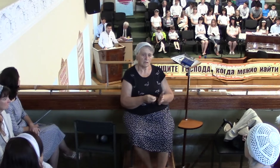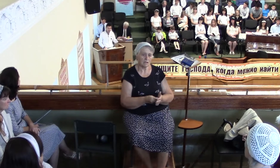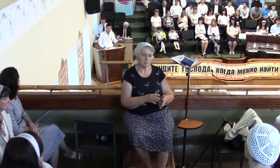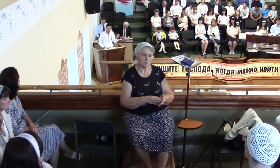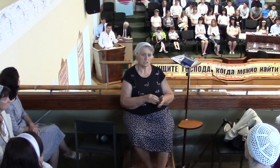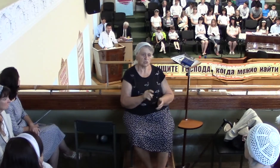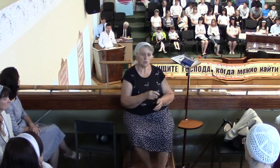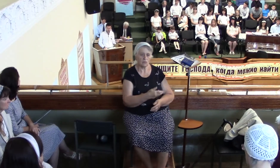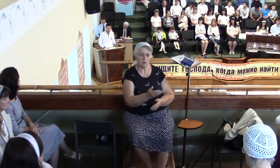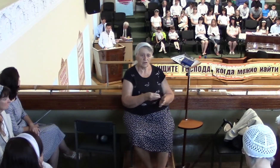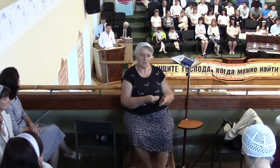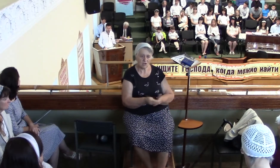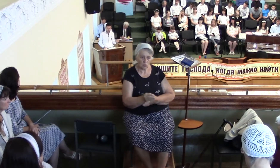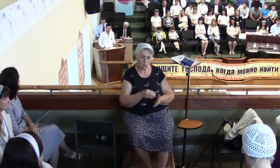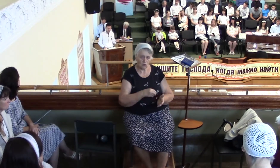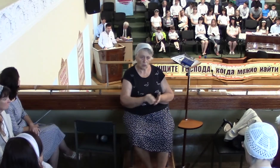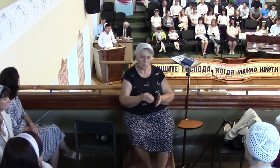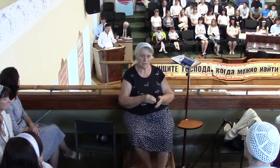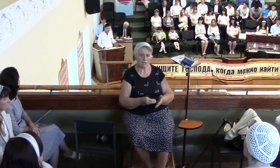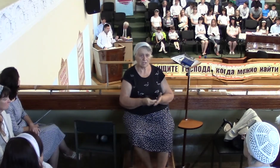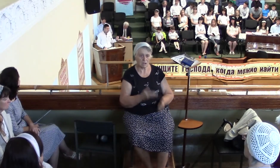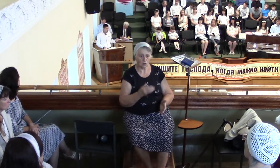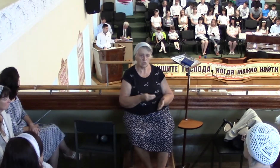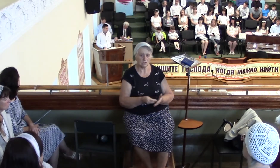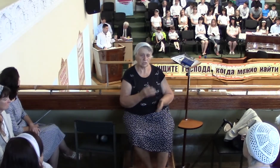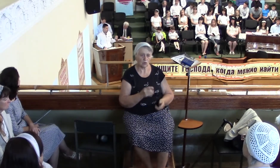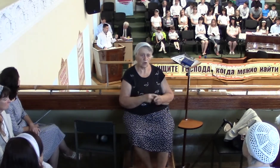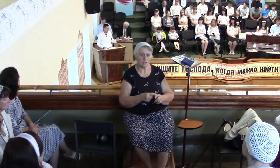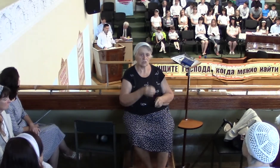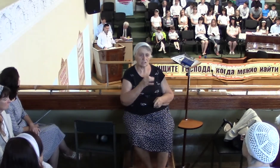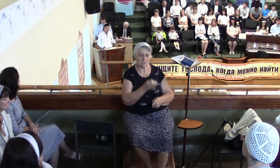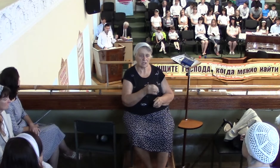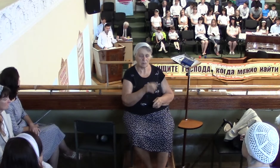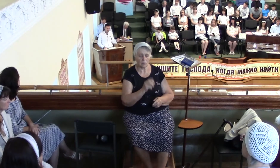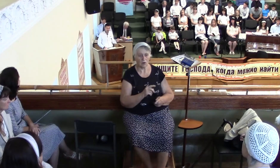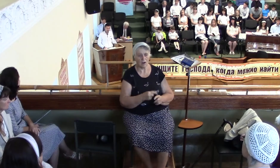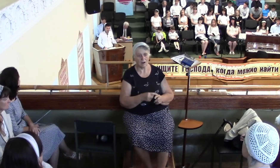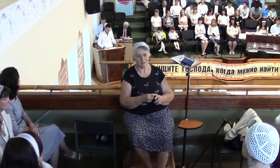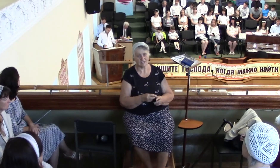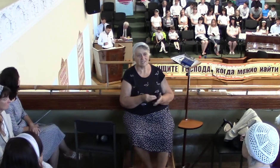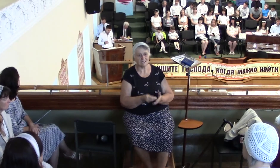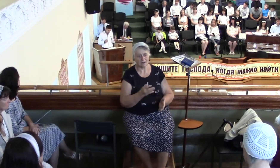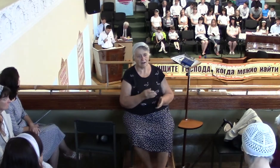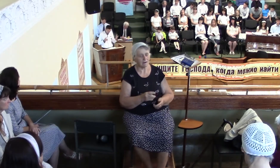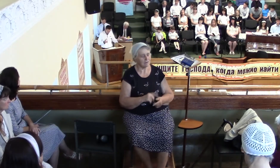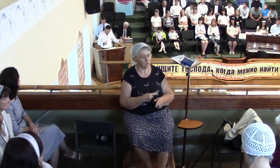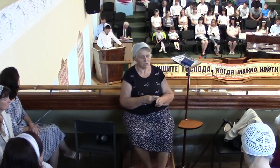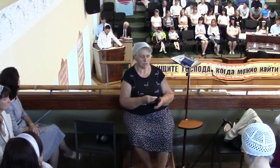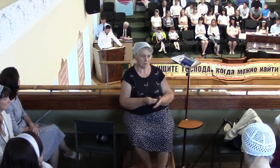вы куплены дорогою ценою. И это сказал Бог, что эта цена дорогая. Бог